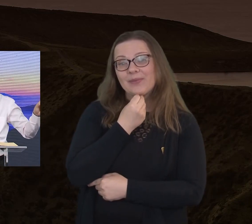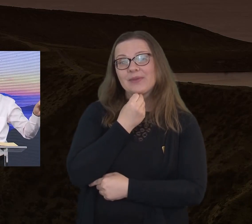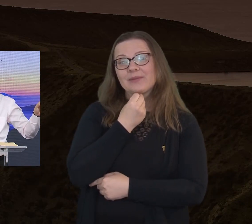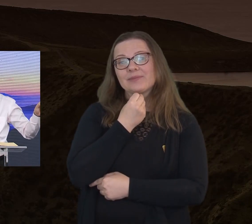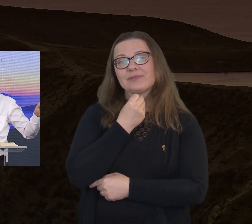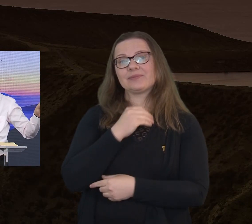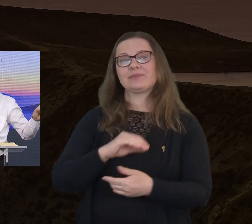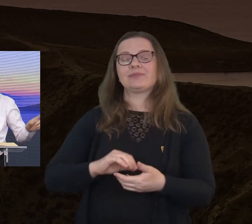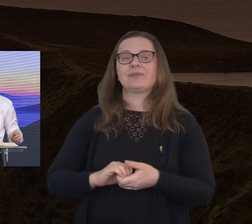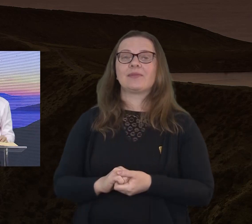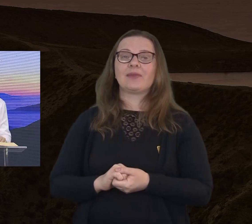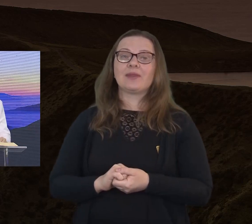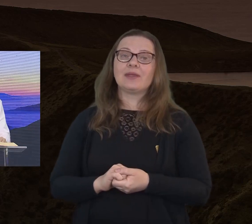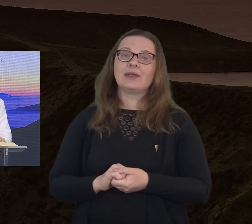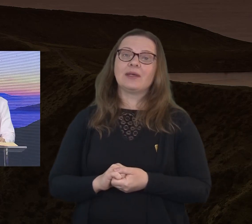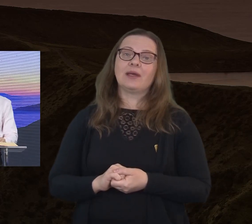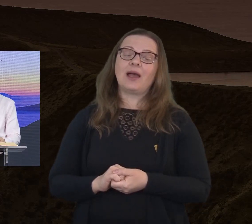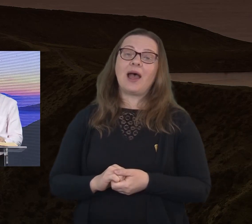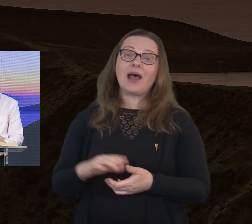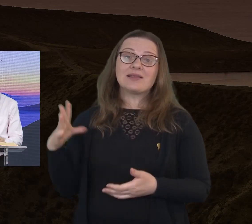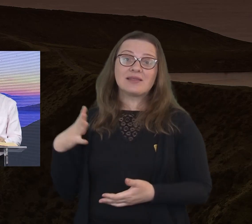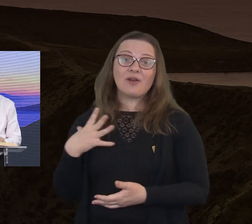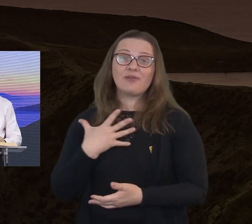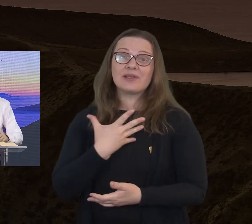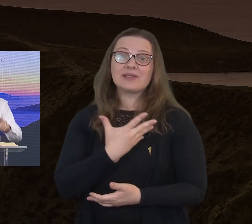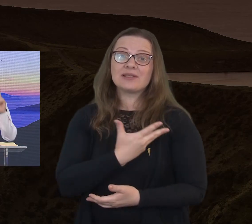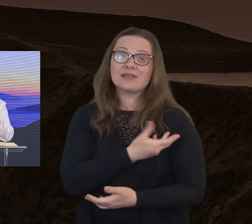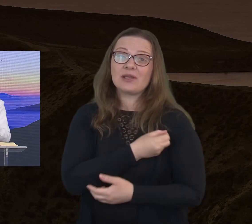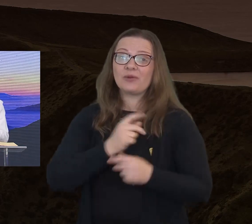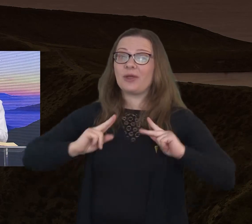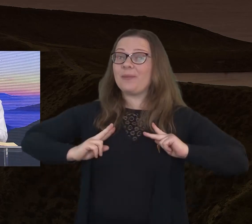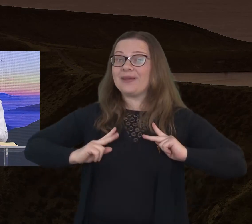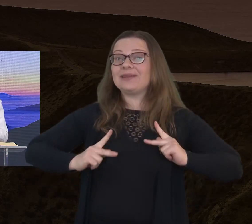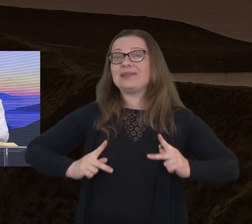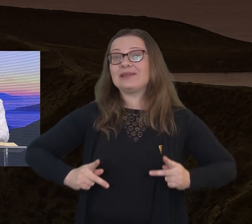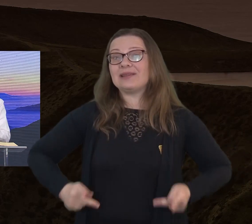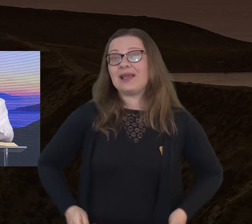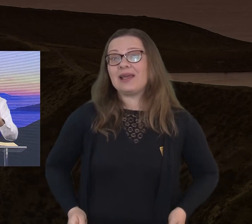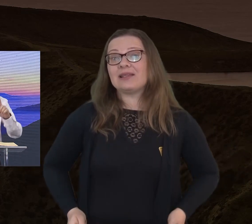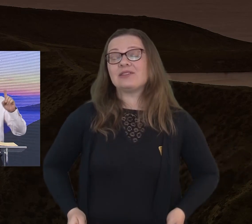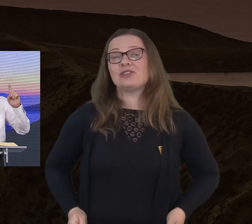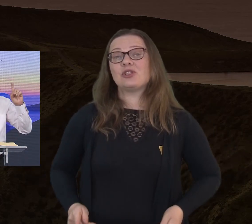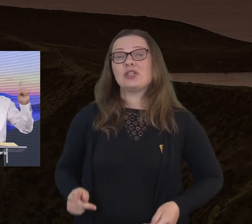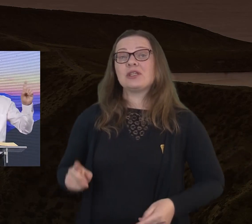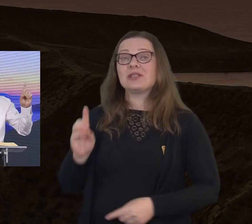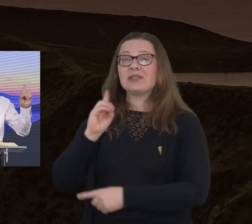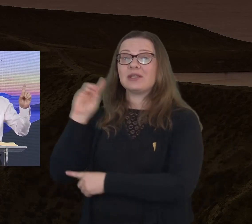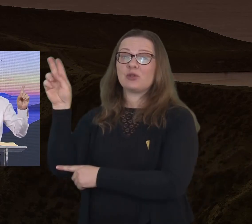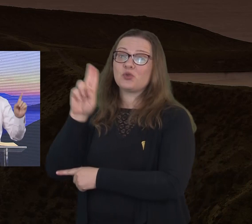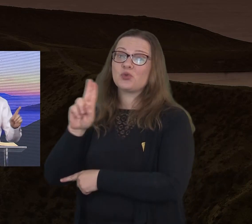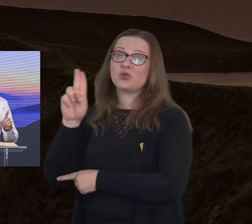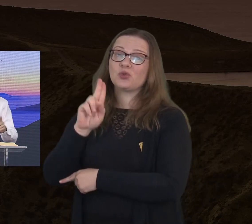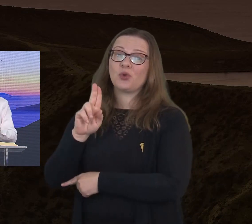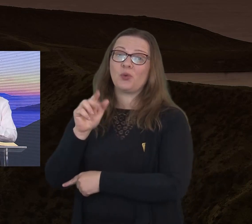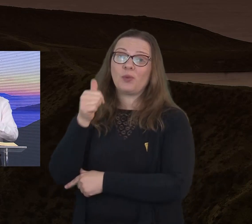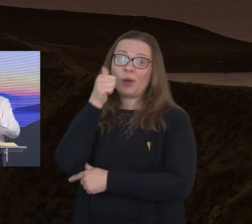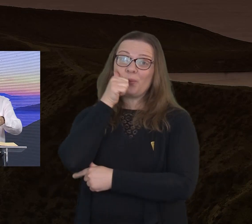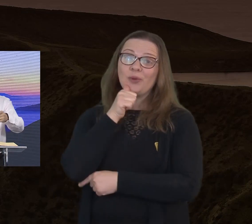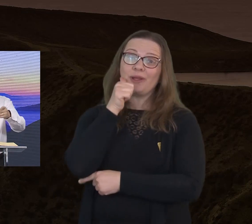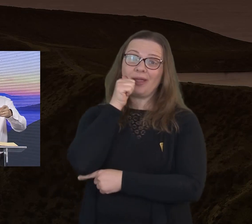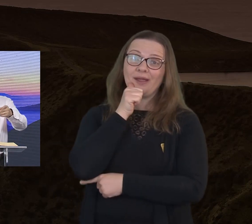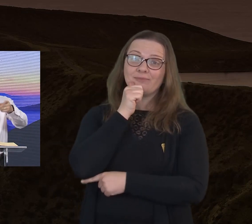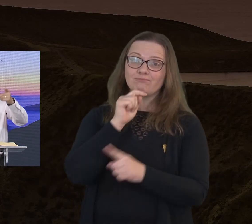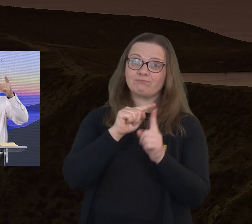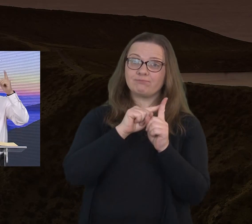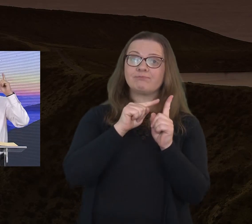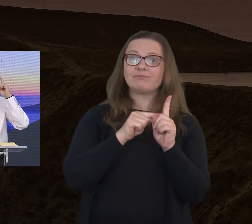Eva, e a salvação do homem também veio por uma mulher. Deus prometeu a Eva, dizendo que